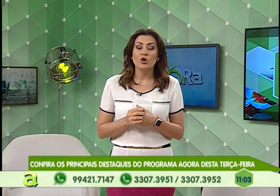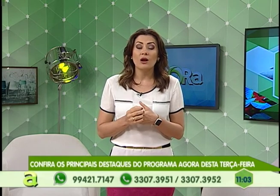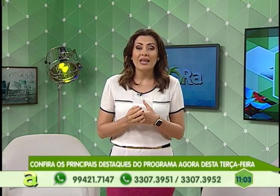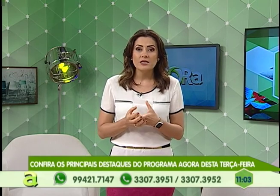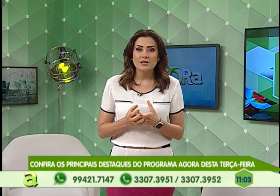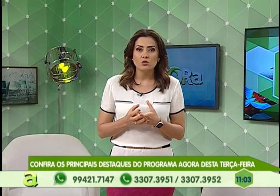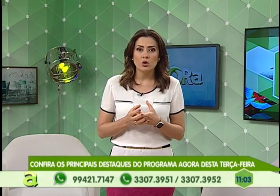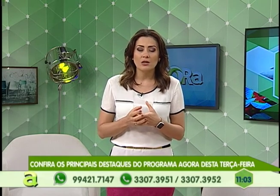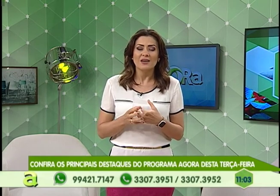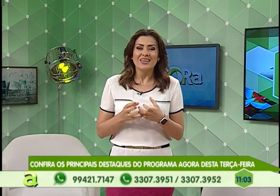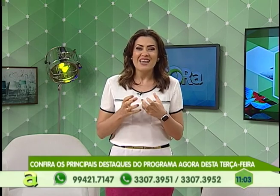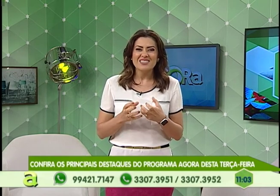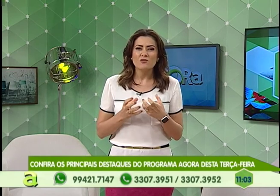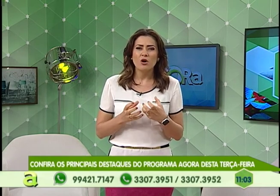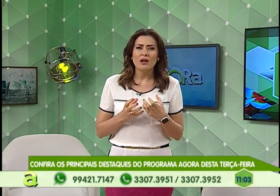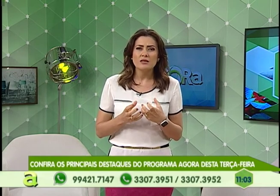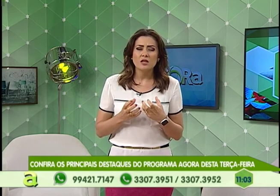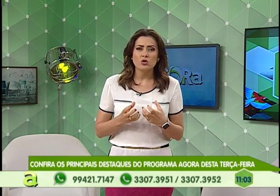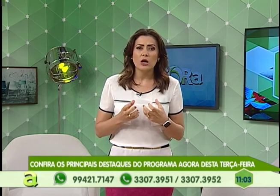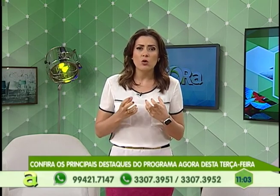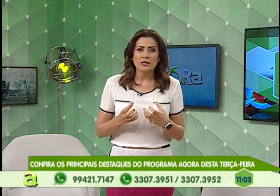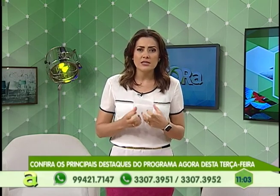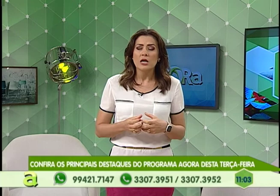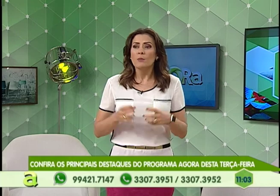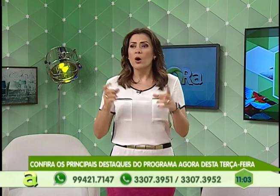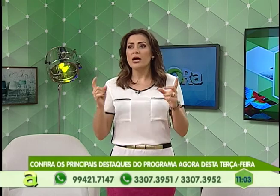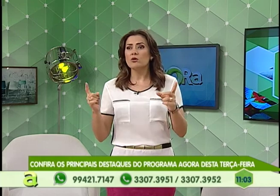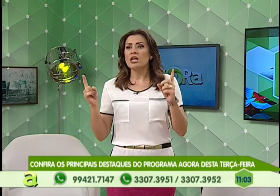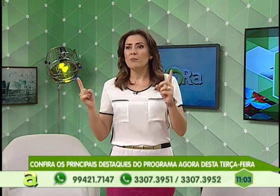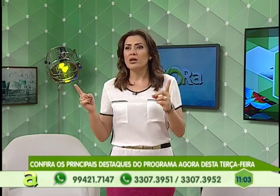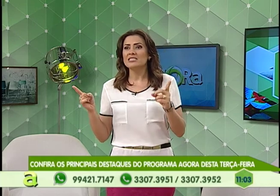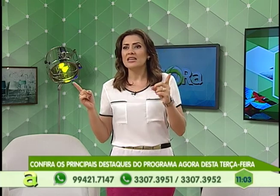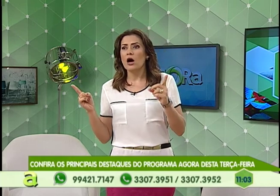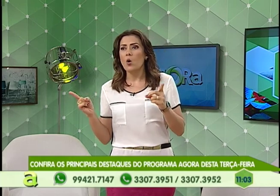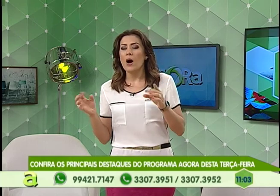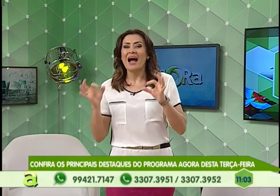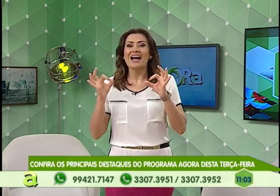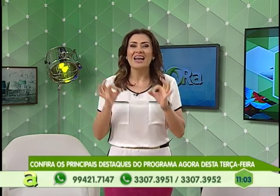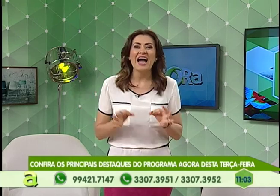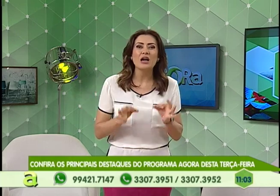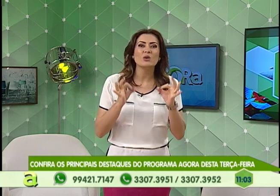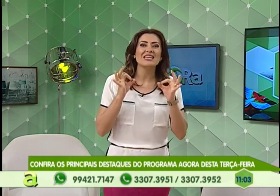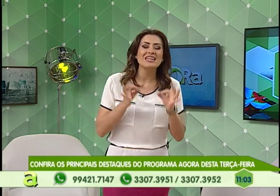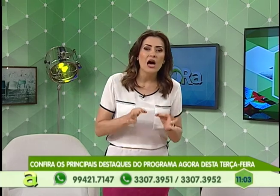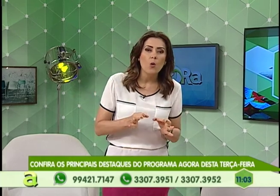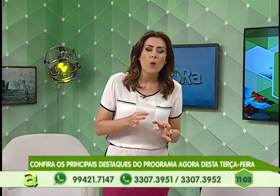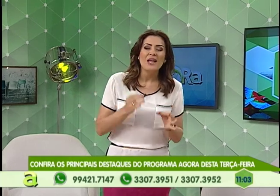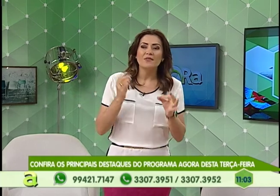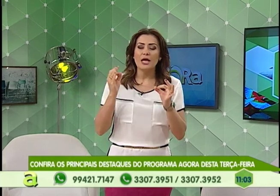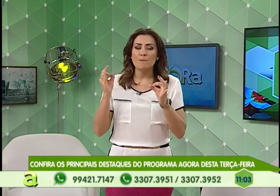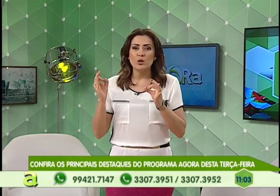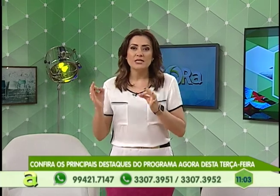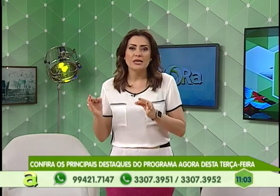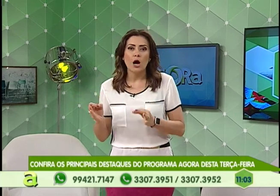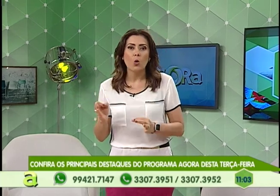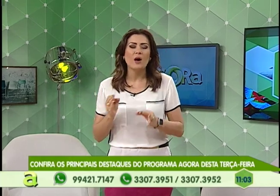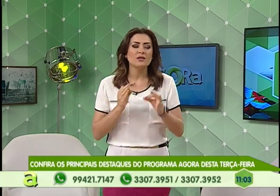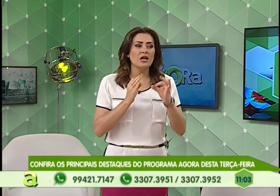violência toda e essa violência toda acontece. Por que não tem polícia na rua? Claro que não. Tem polícia na rua, tem